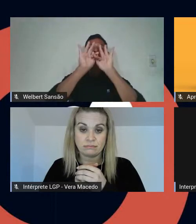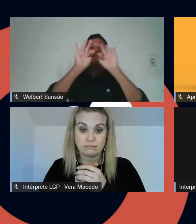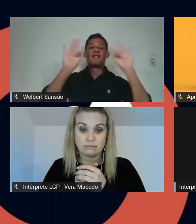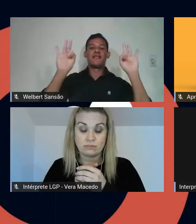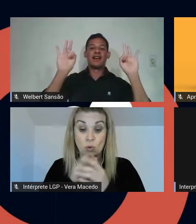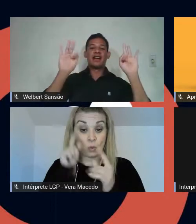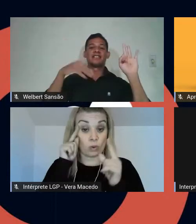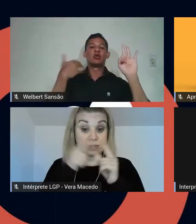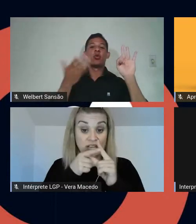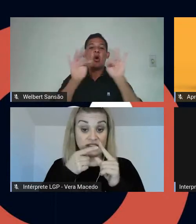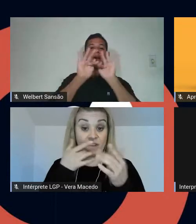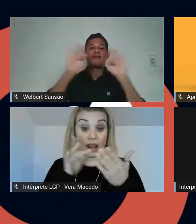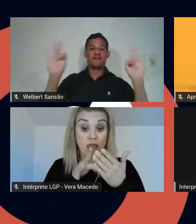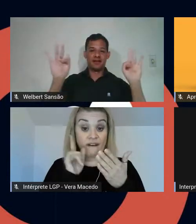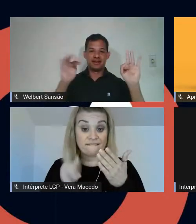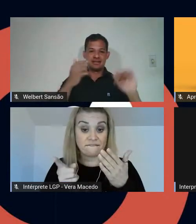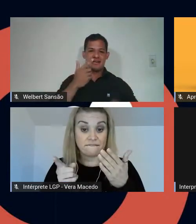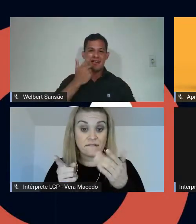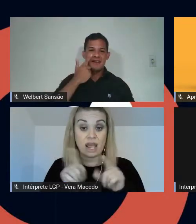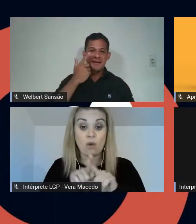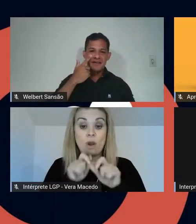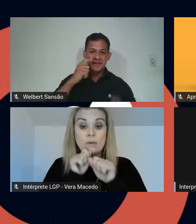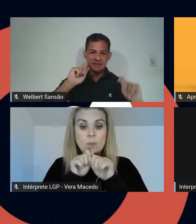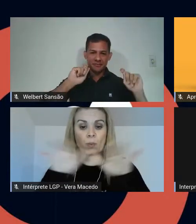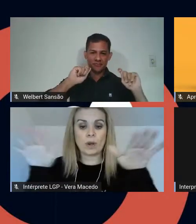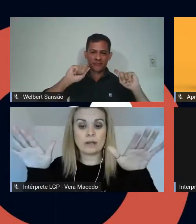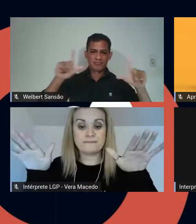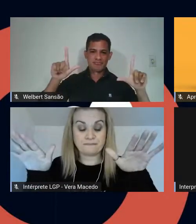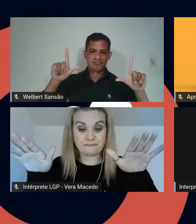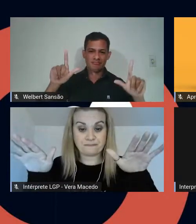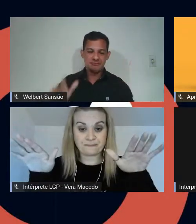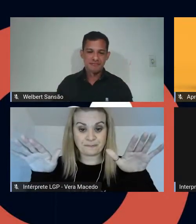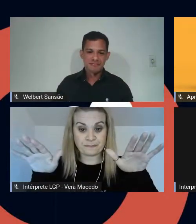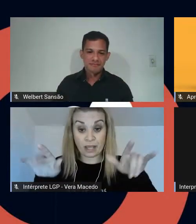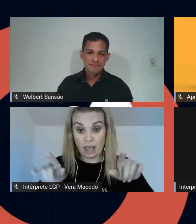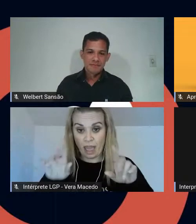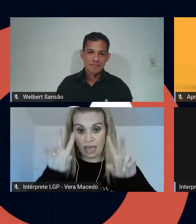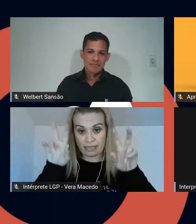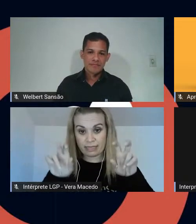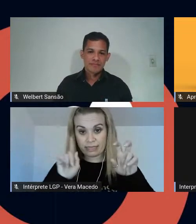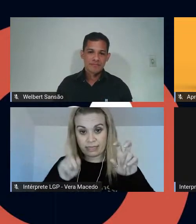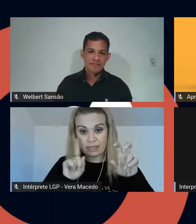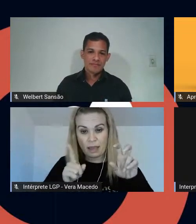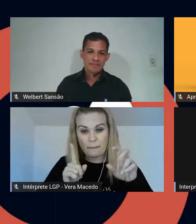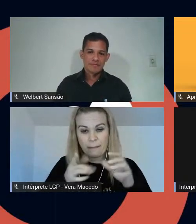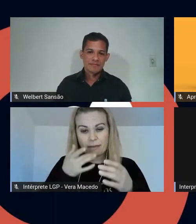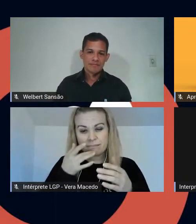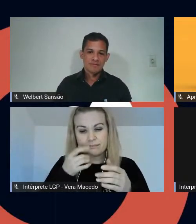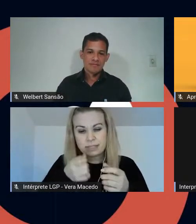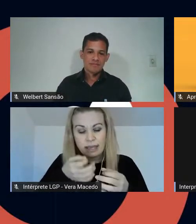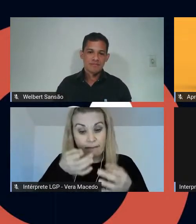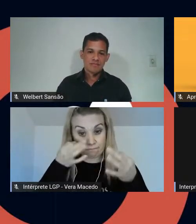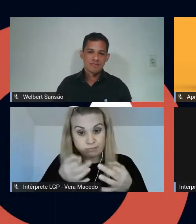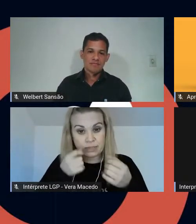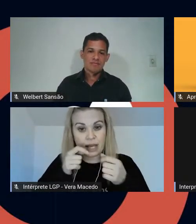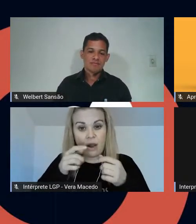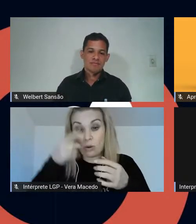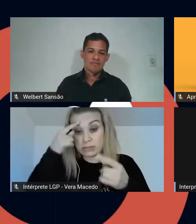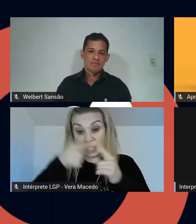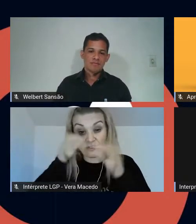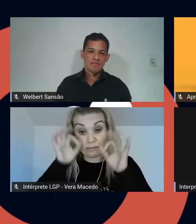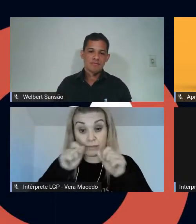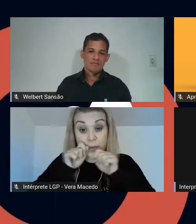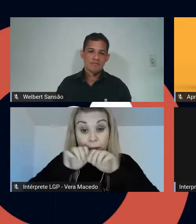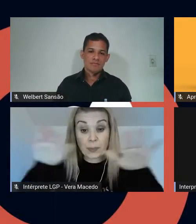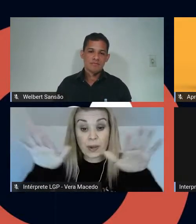O objetivo desse livro e a divulgação dele é que essa temática nele abordada seja de fato difundida. E vou pedir